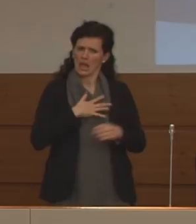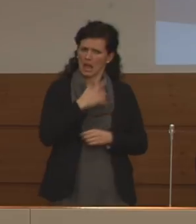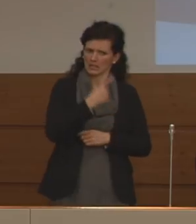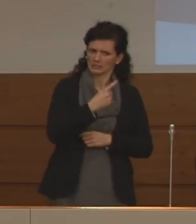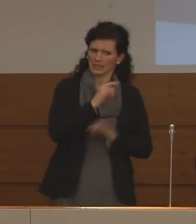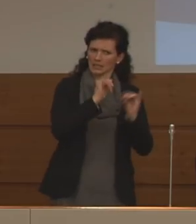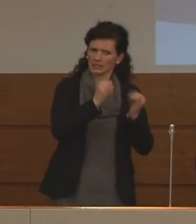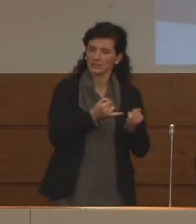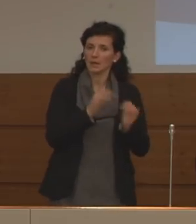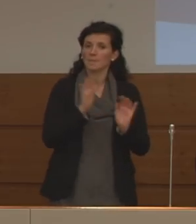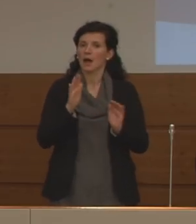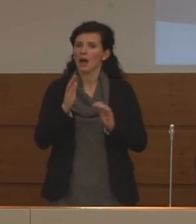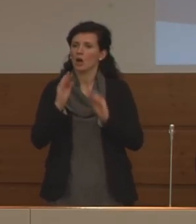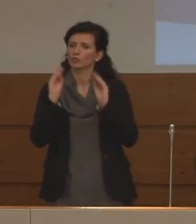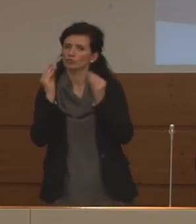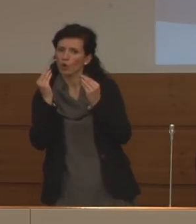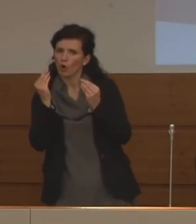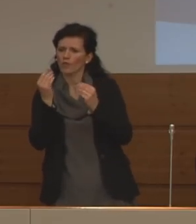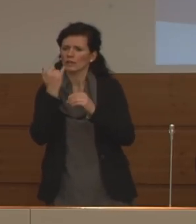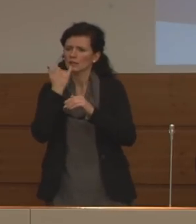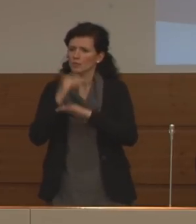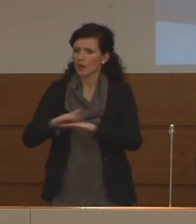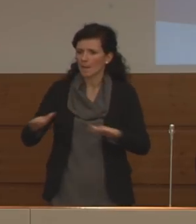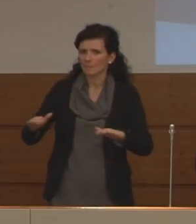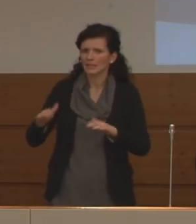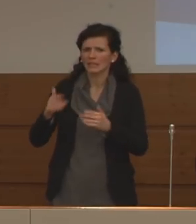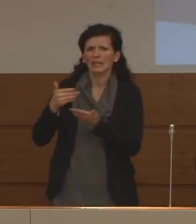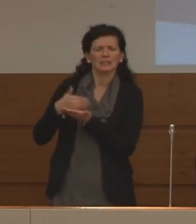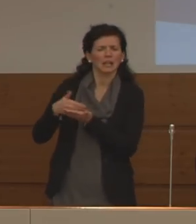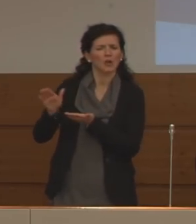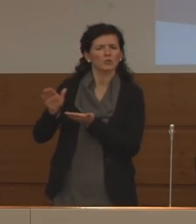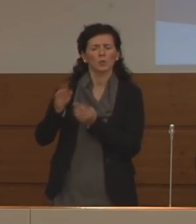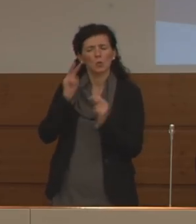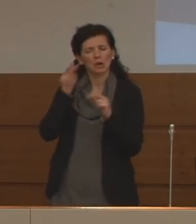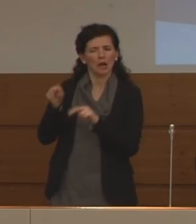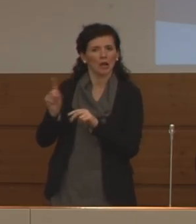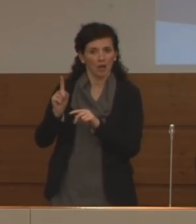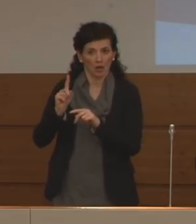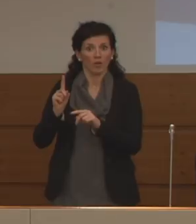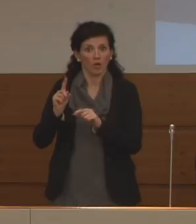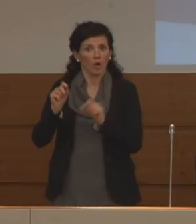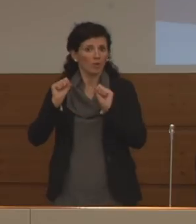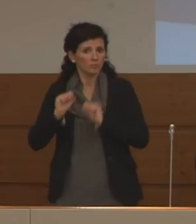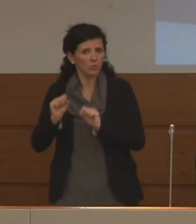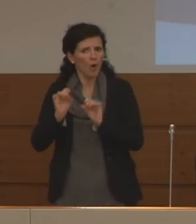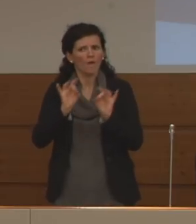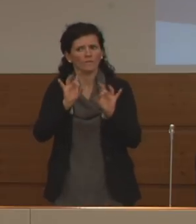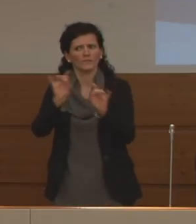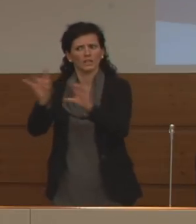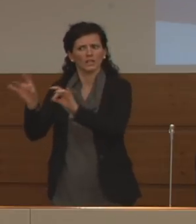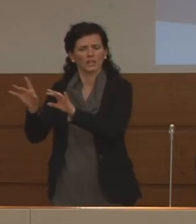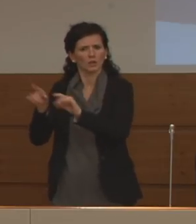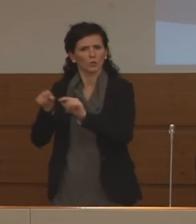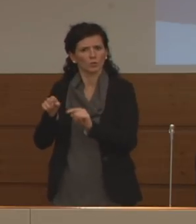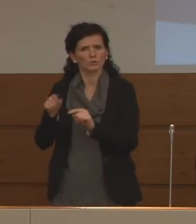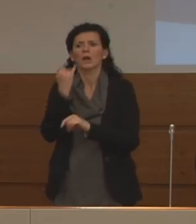giovani bambini compresi in termini di diffusione del virus i bambini hanno